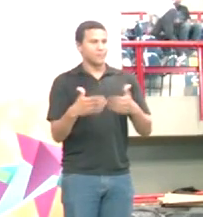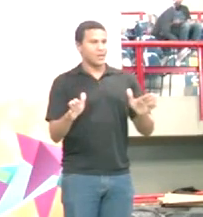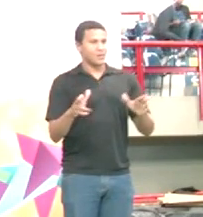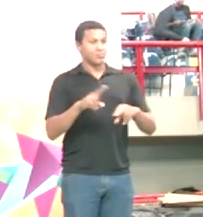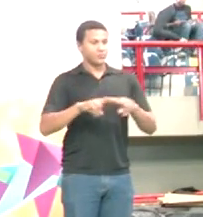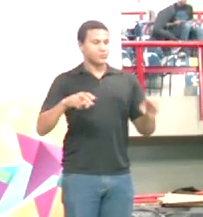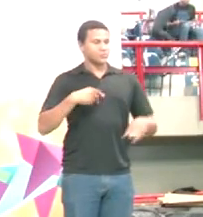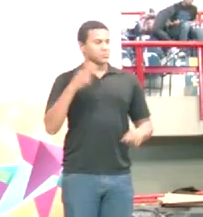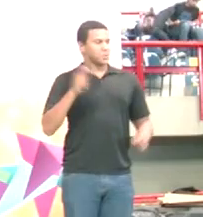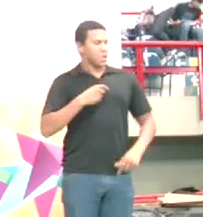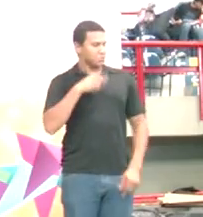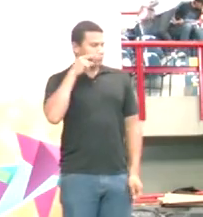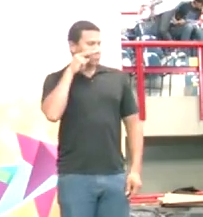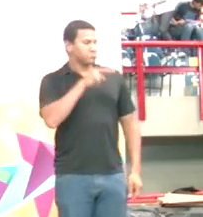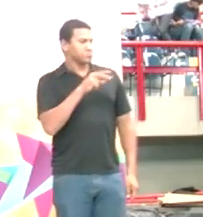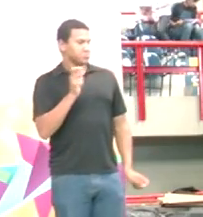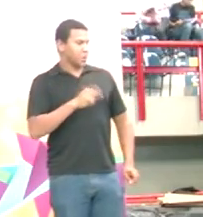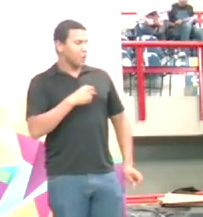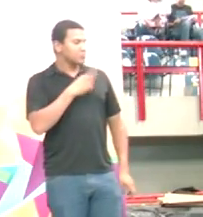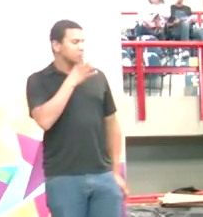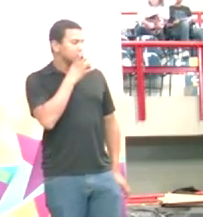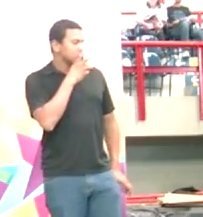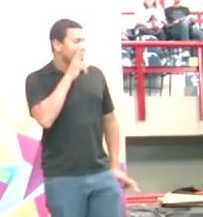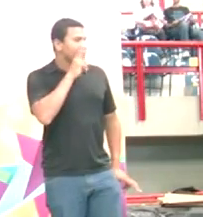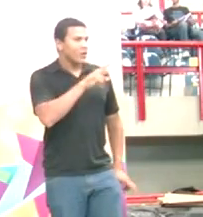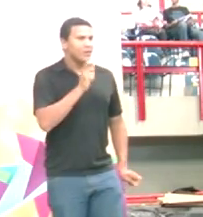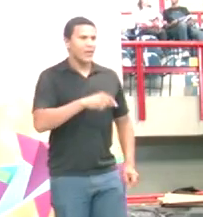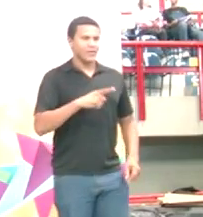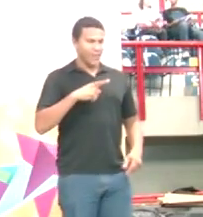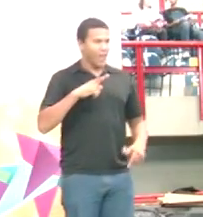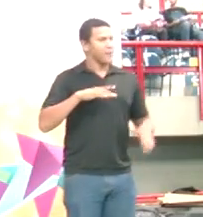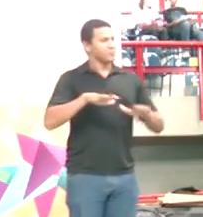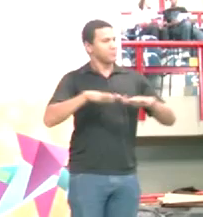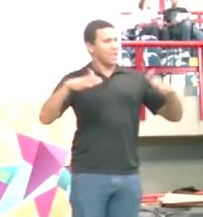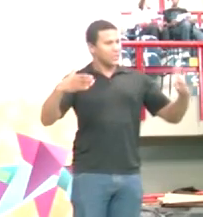votava. Quando tinha eleição, tinha mesário,